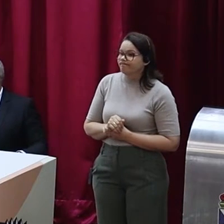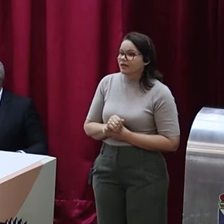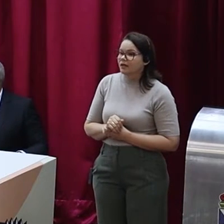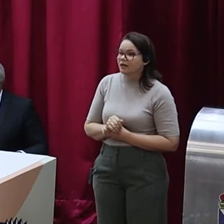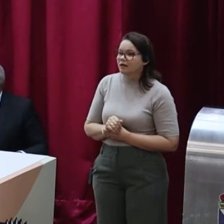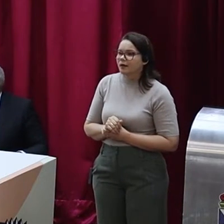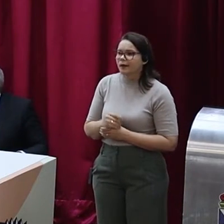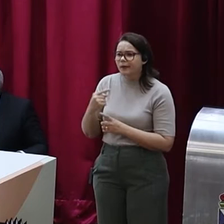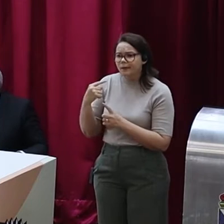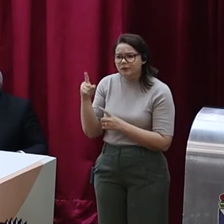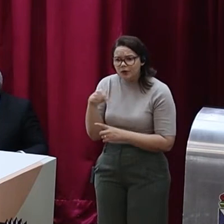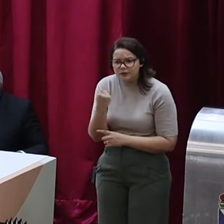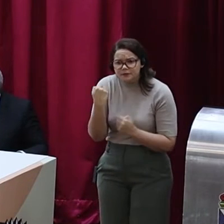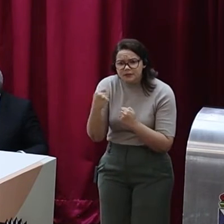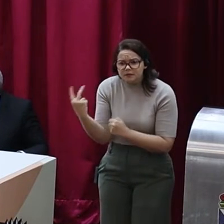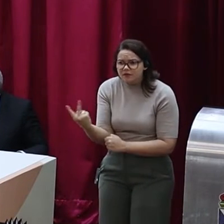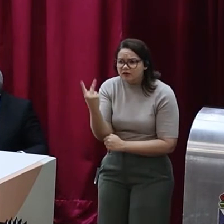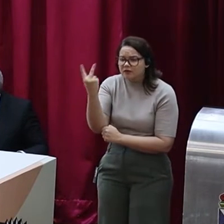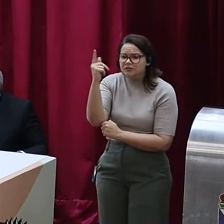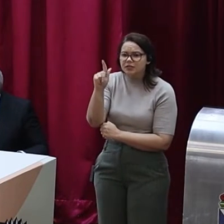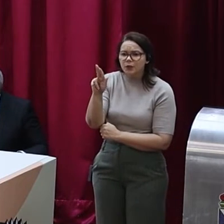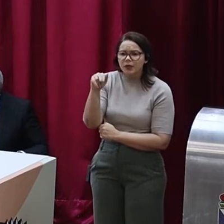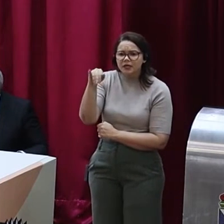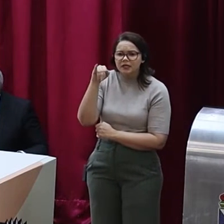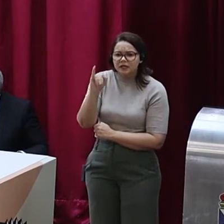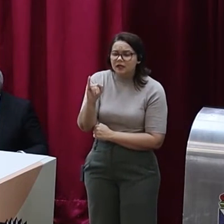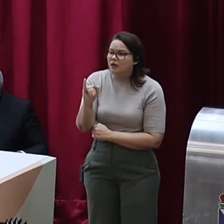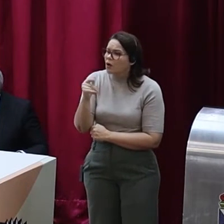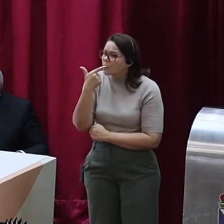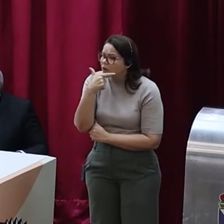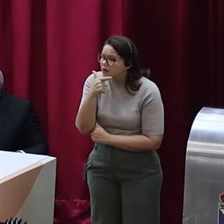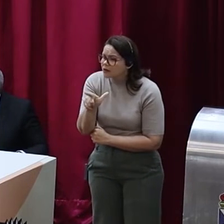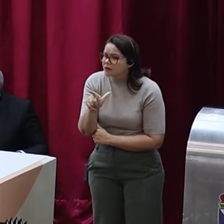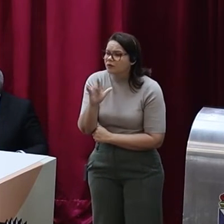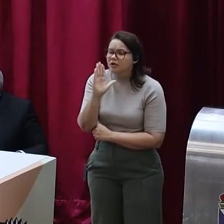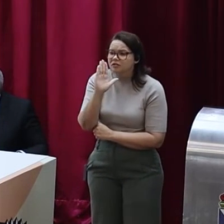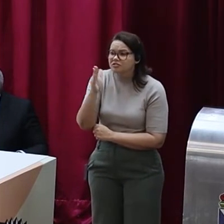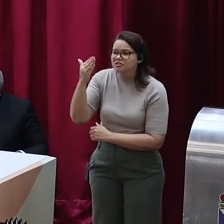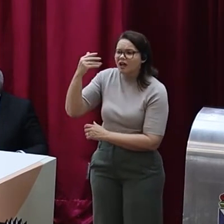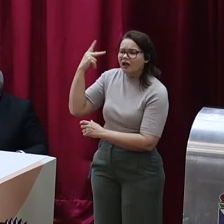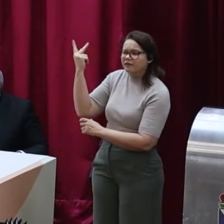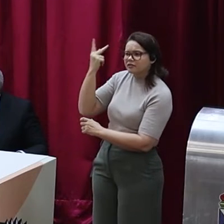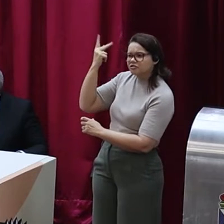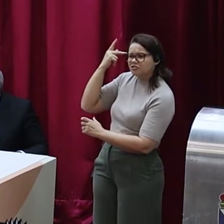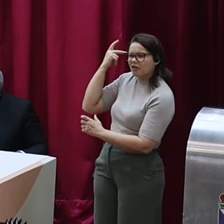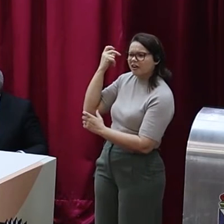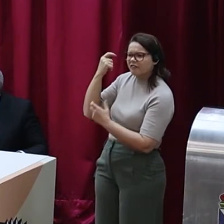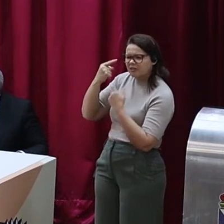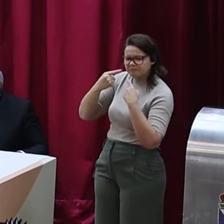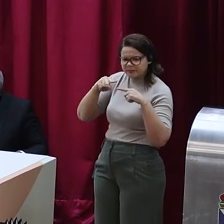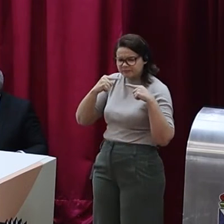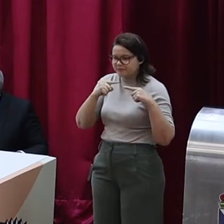valorar, reconocer el guaraní, una lengua que fue vilipendiada, que fue tan atacada históricamente. Entonces, por una